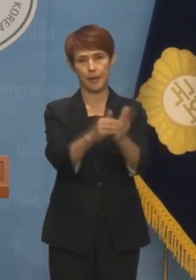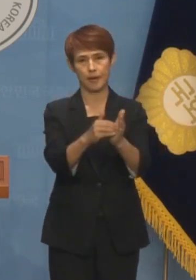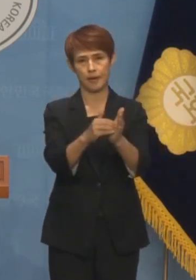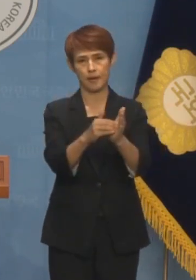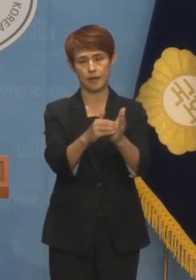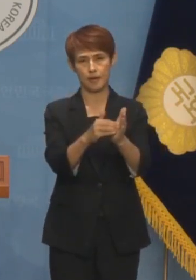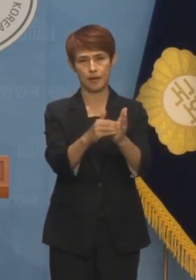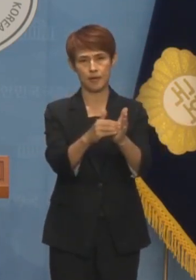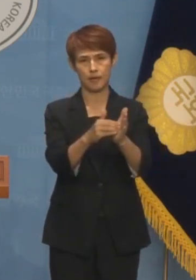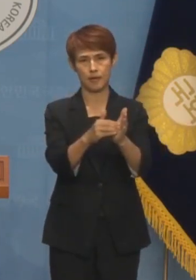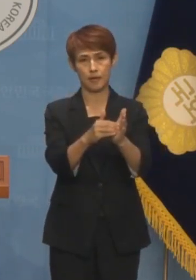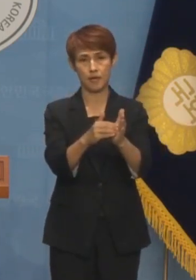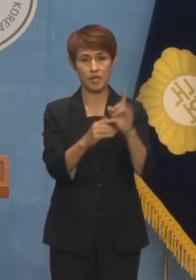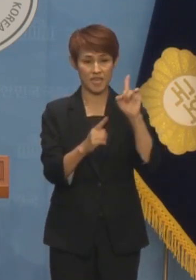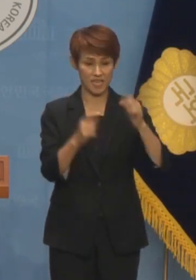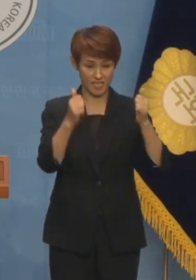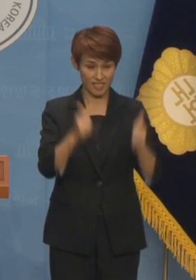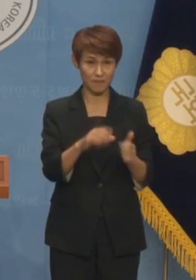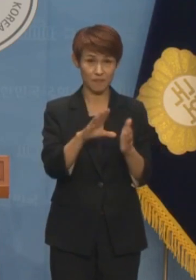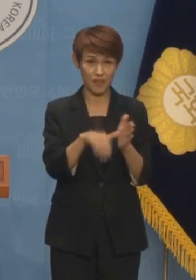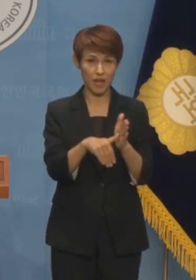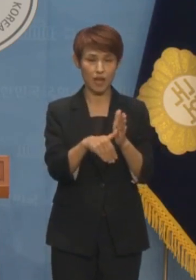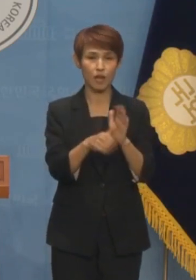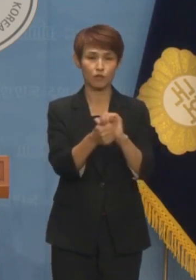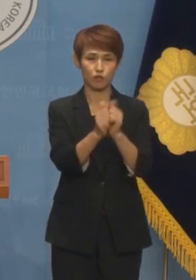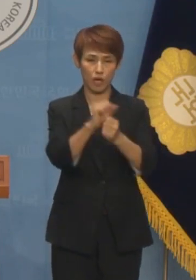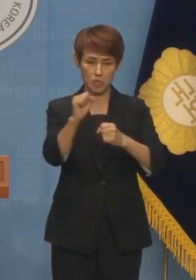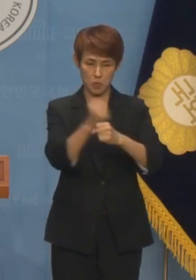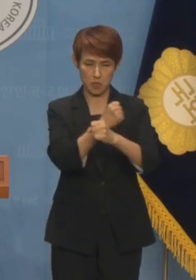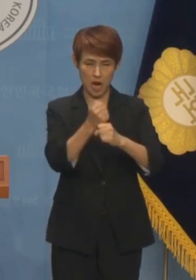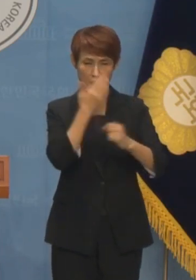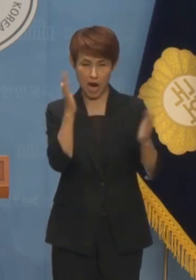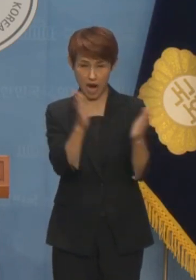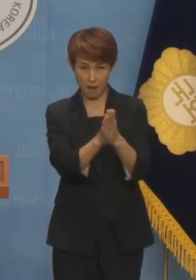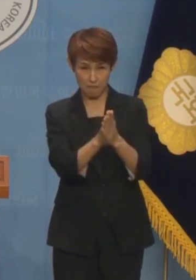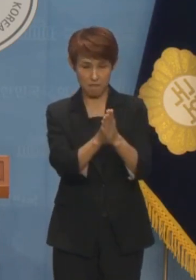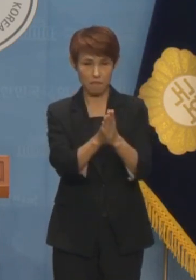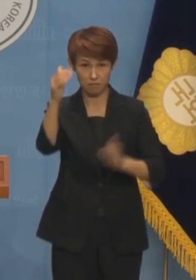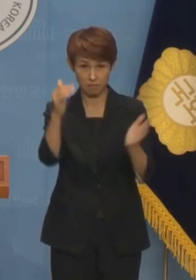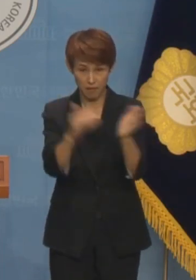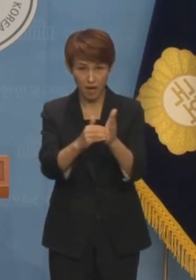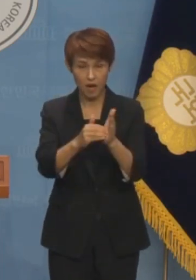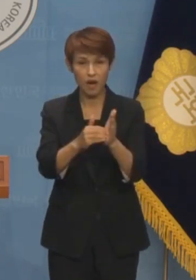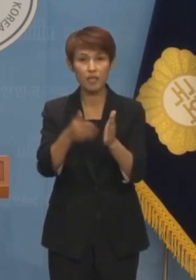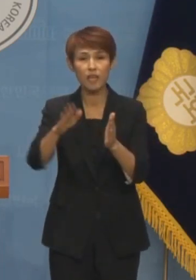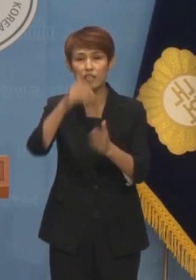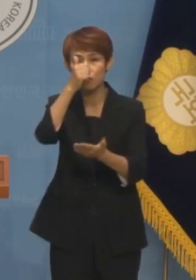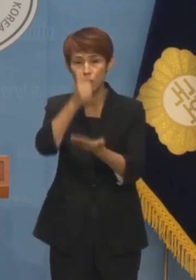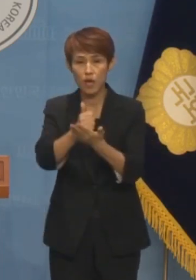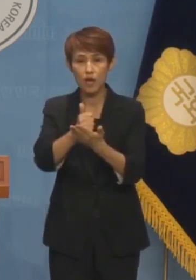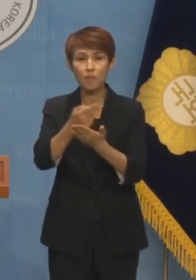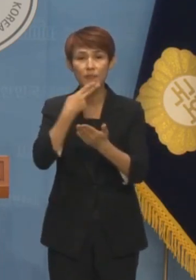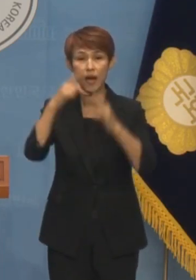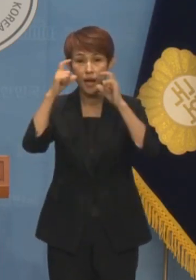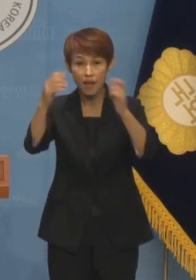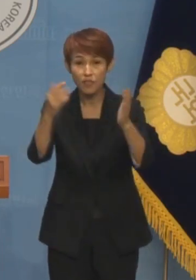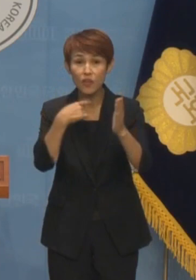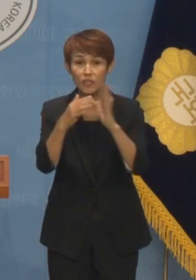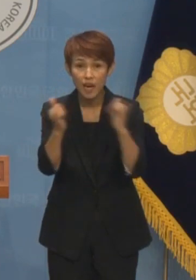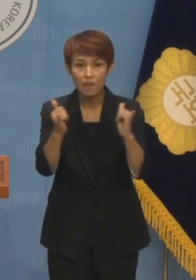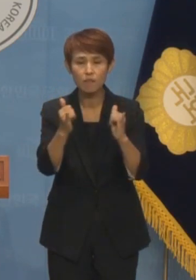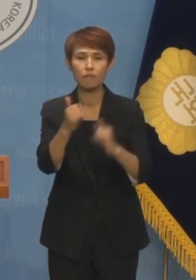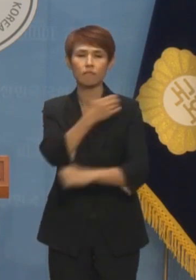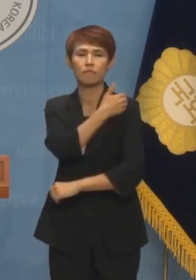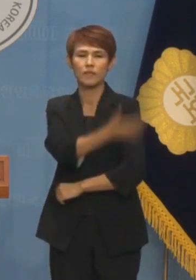특히 1심에서 주가 조작 공모 혐의로 기소됐지만 무죄받았던 인물에게도 방조